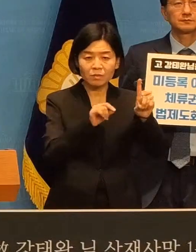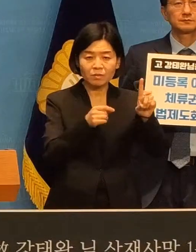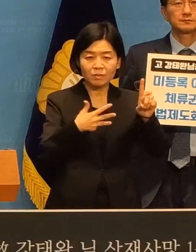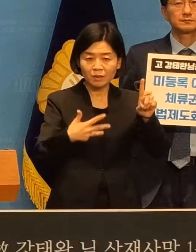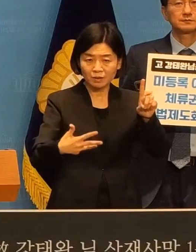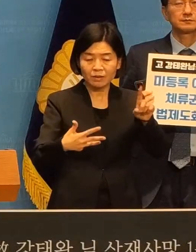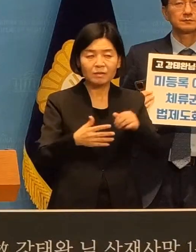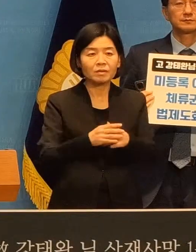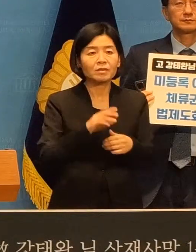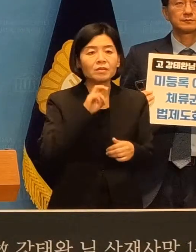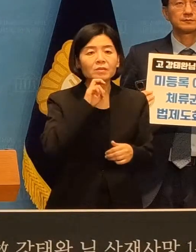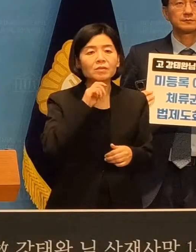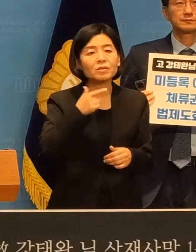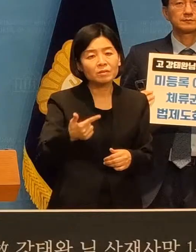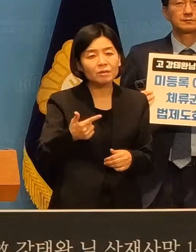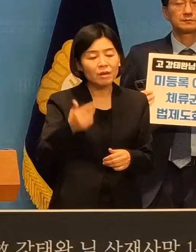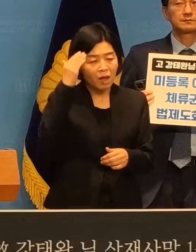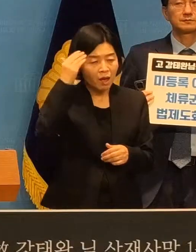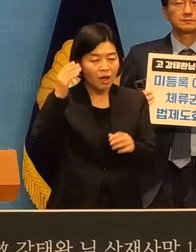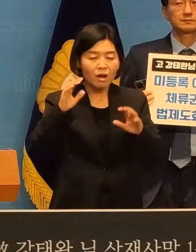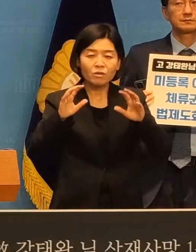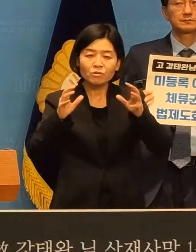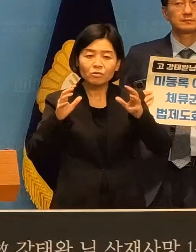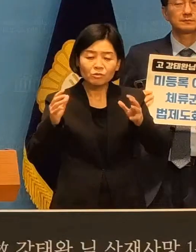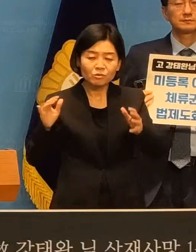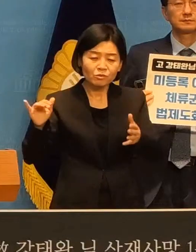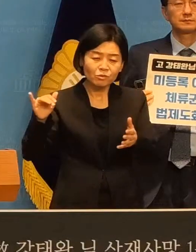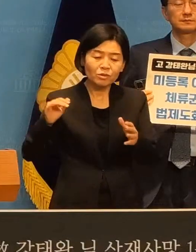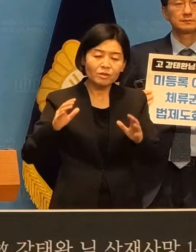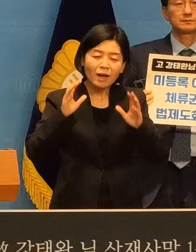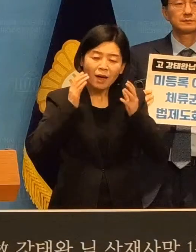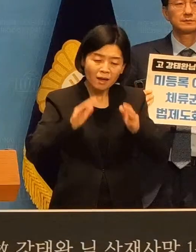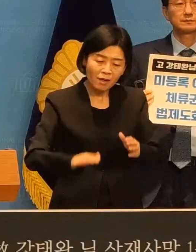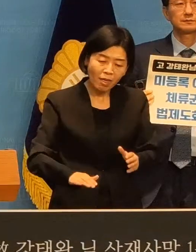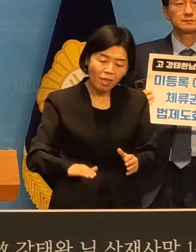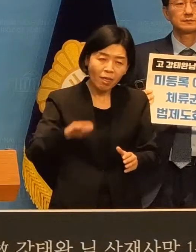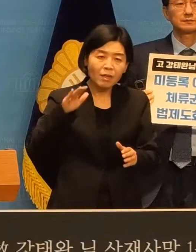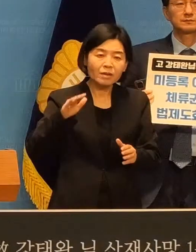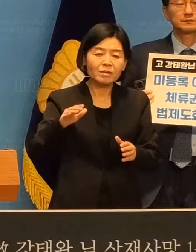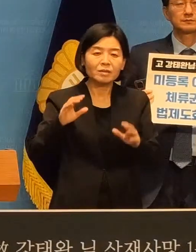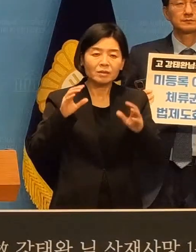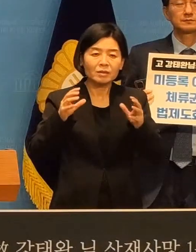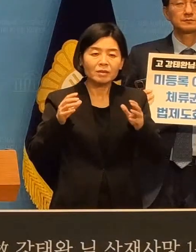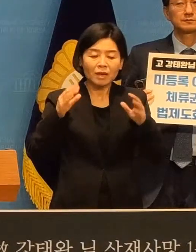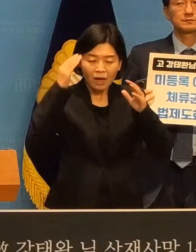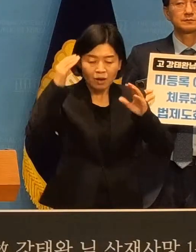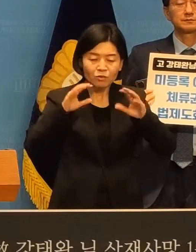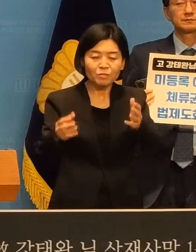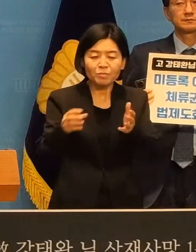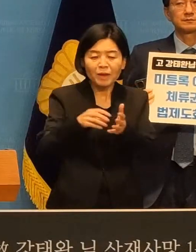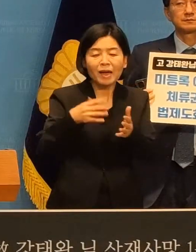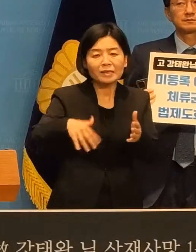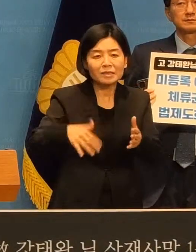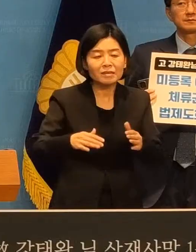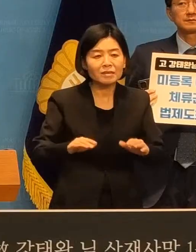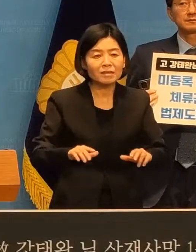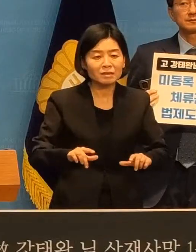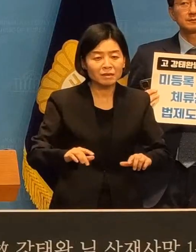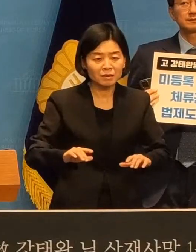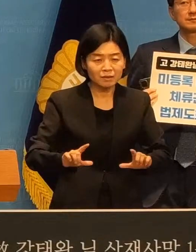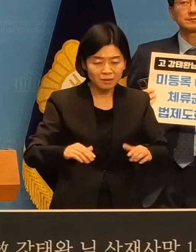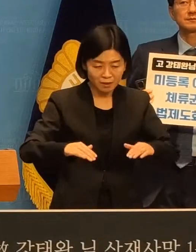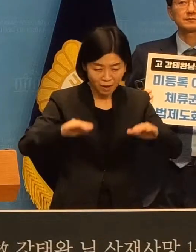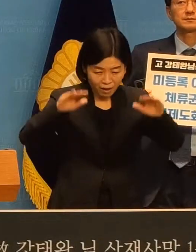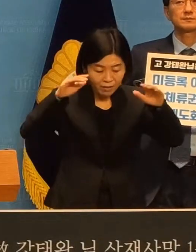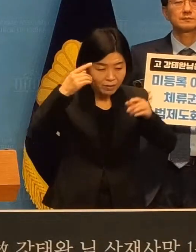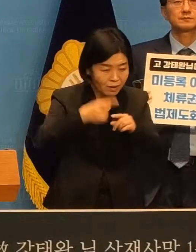미등록 이주아동으로 청년 이주노동자로 살아온 강태환은 전북 김제의 특장차 제조업체에서 산업재해로